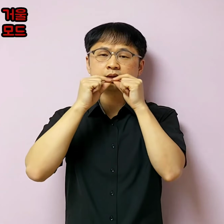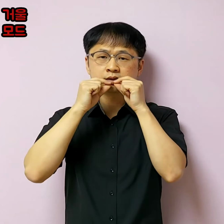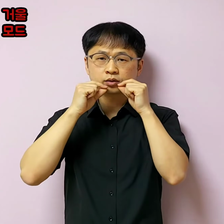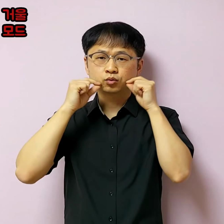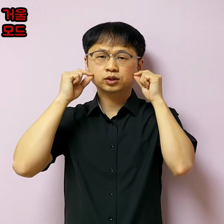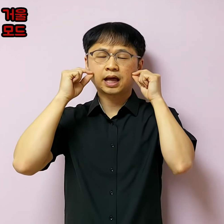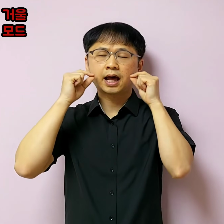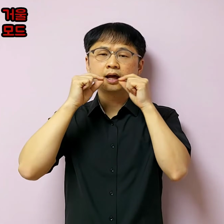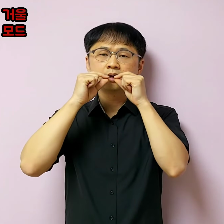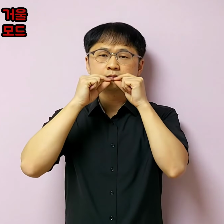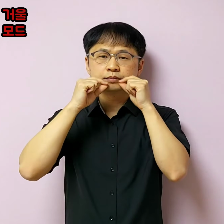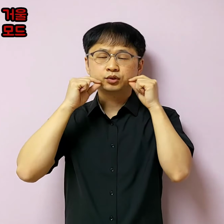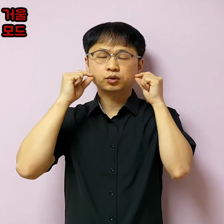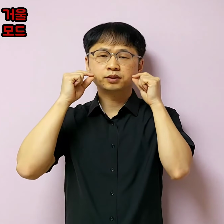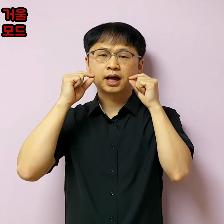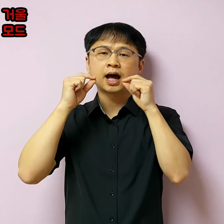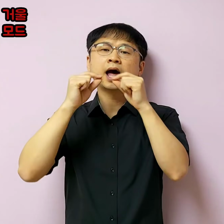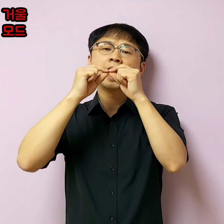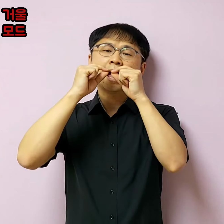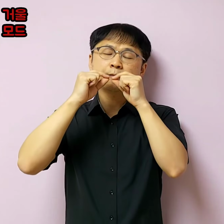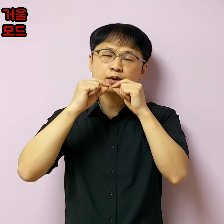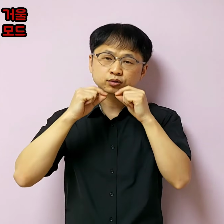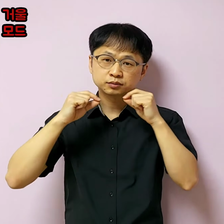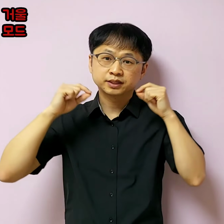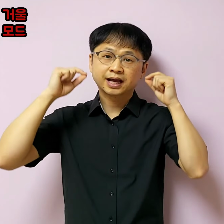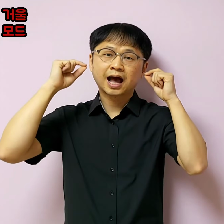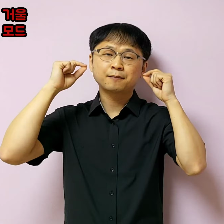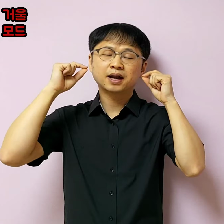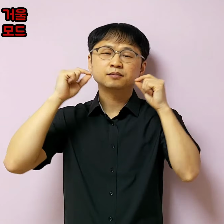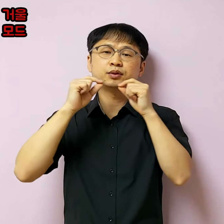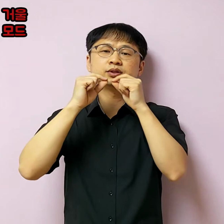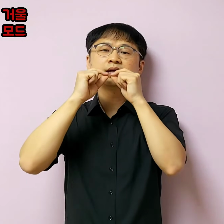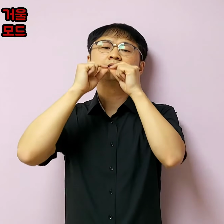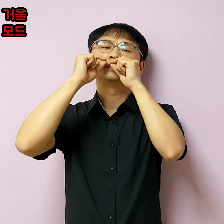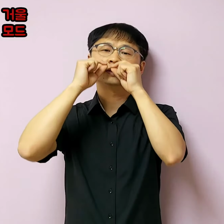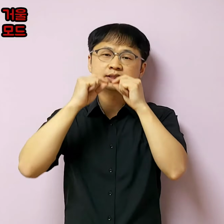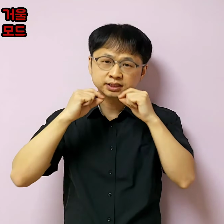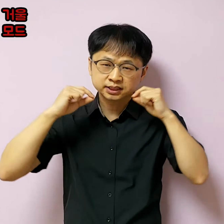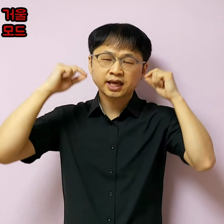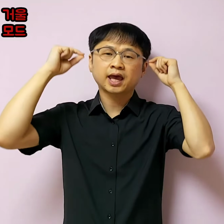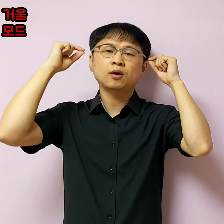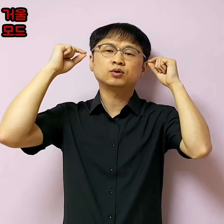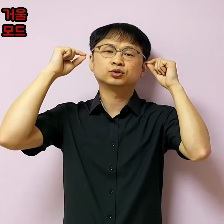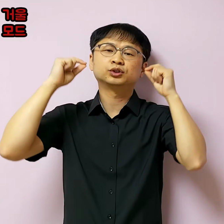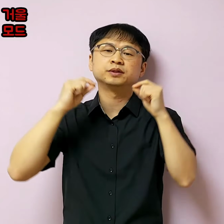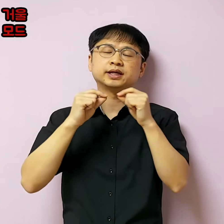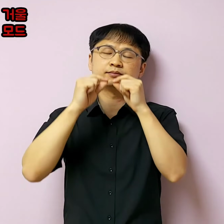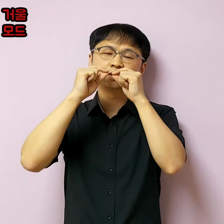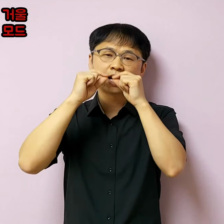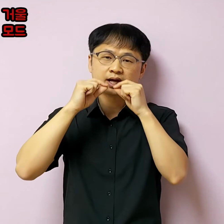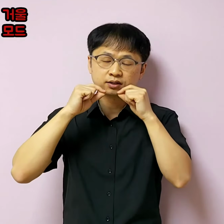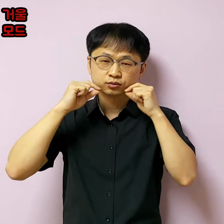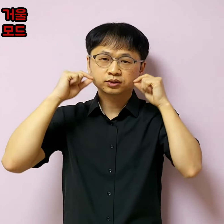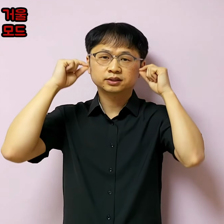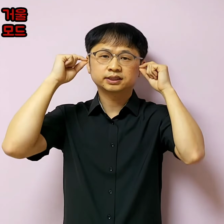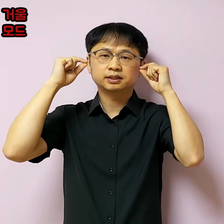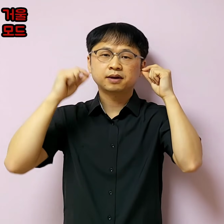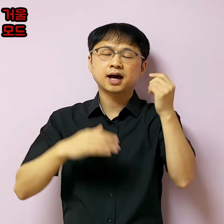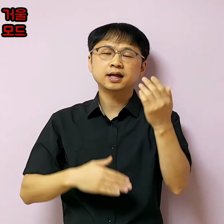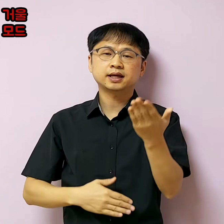올라가면 웃다 미소입니다. 한바구음이니까 밝은 표정을 하시면서 크게 올려주시면 되겠습니다. 웃었지만